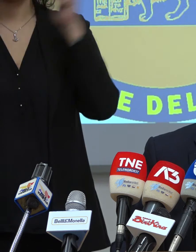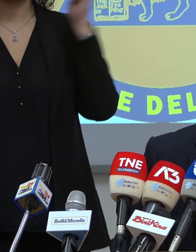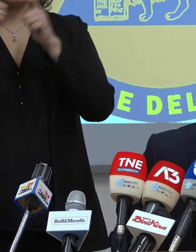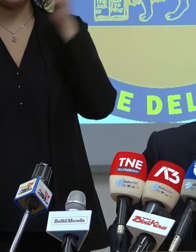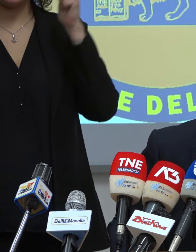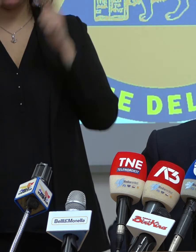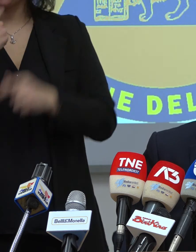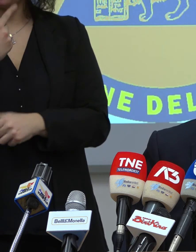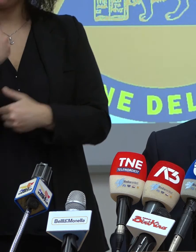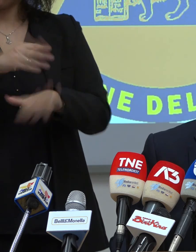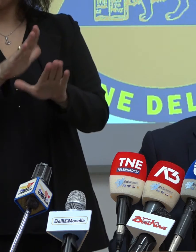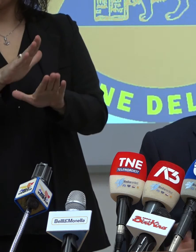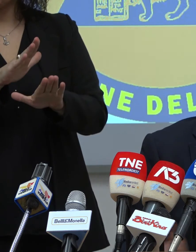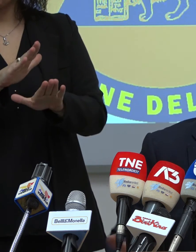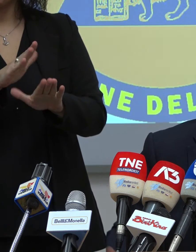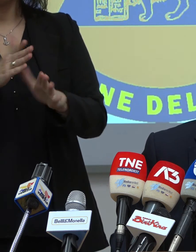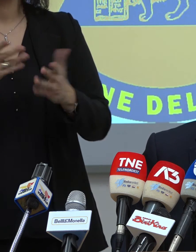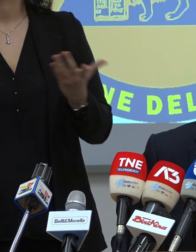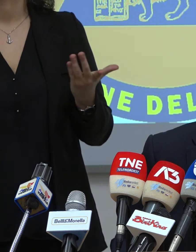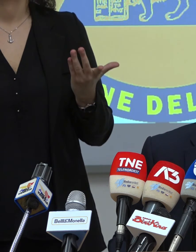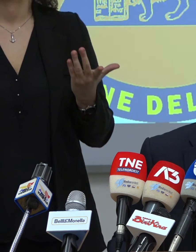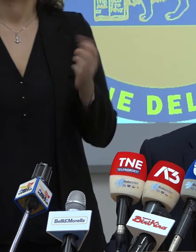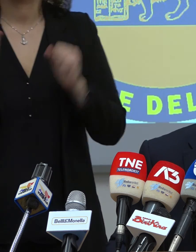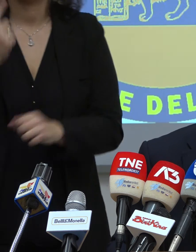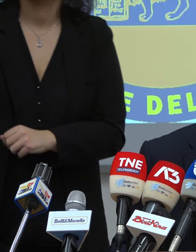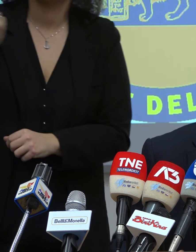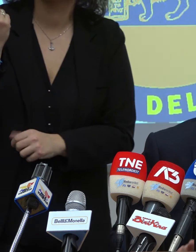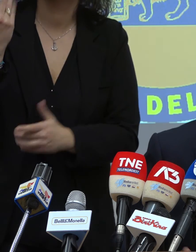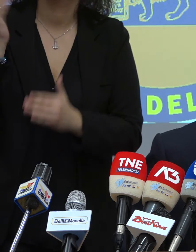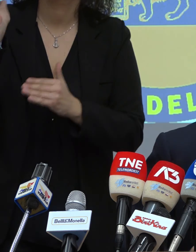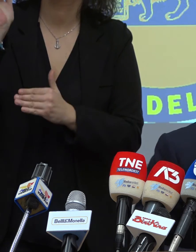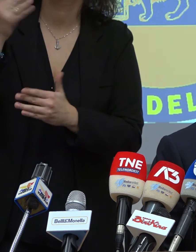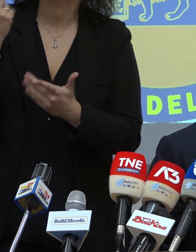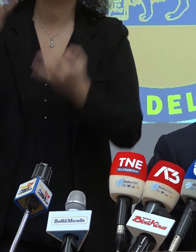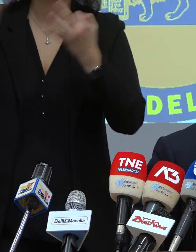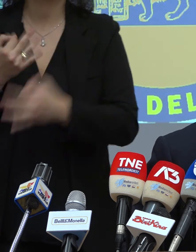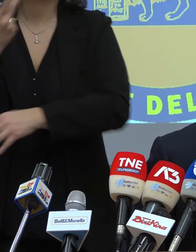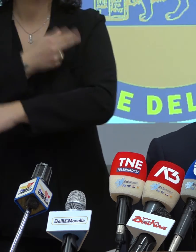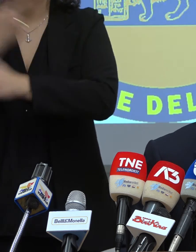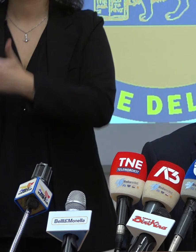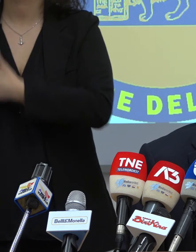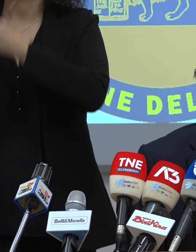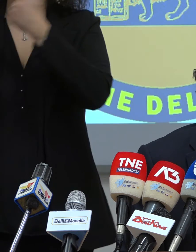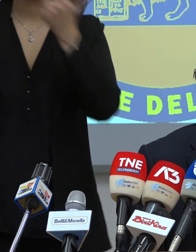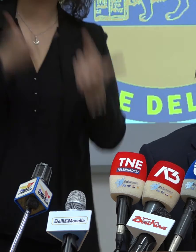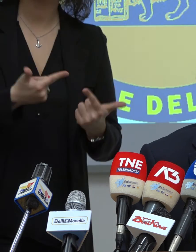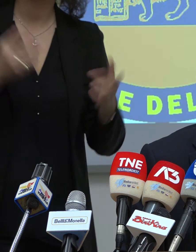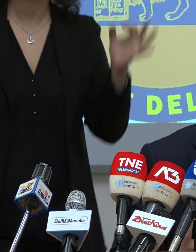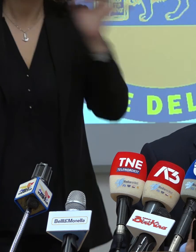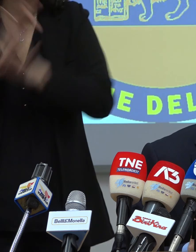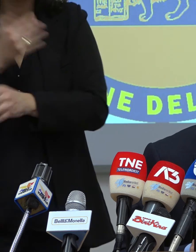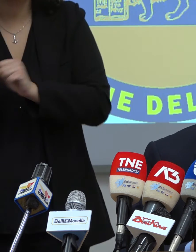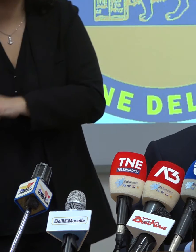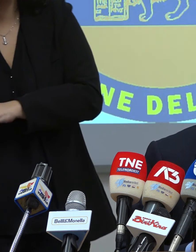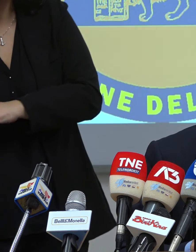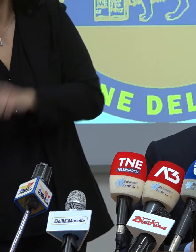Cava Donato non si guarda in bocca, allora potrebbe essere che magari qualcuno decide di donarli o ci dice c'è la possibilità di comprarne. A quel